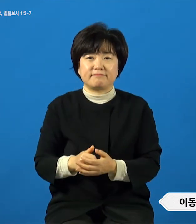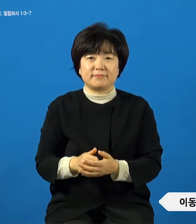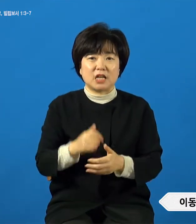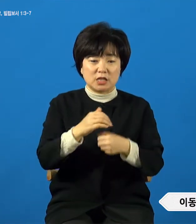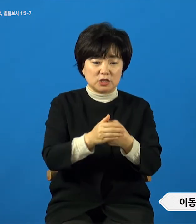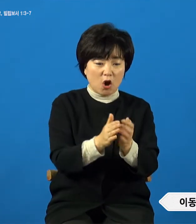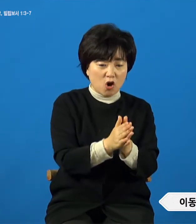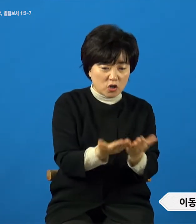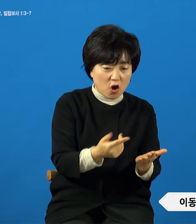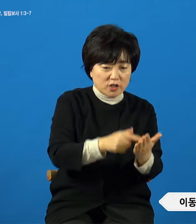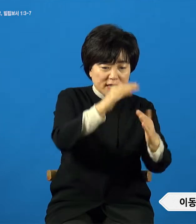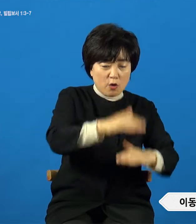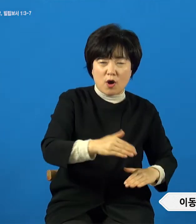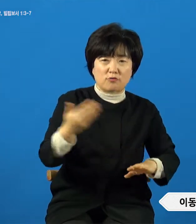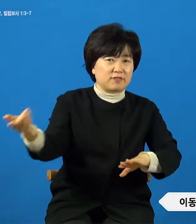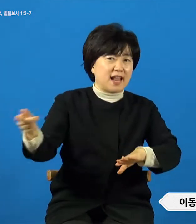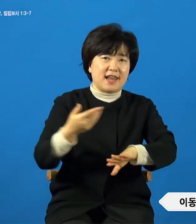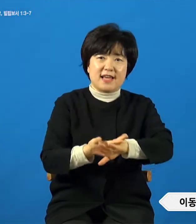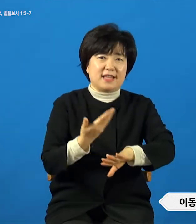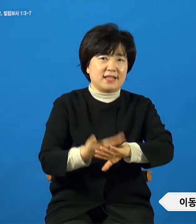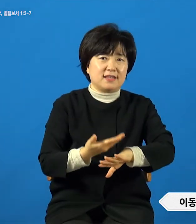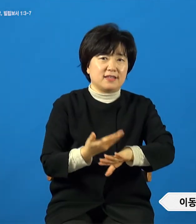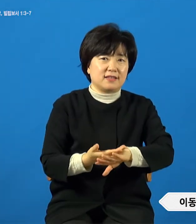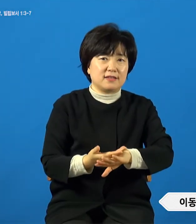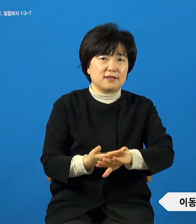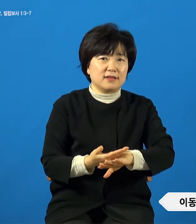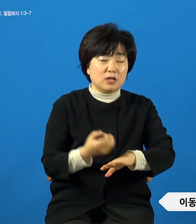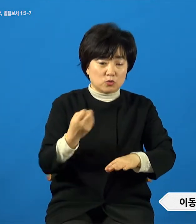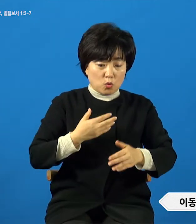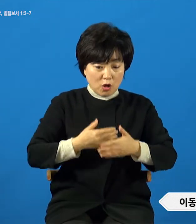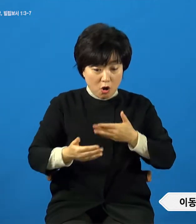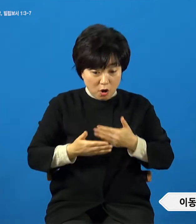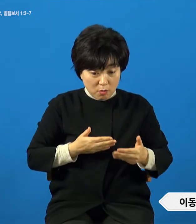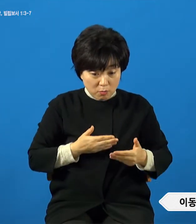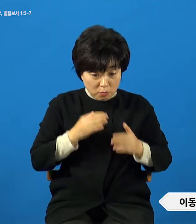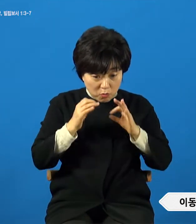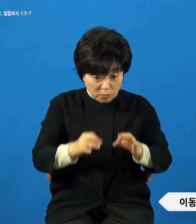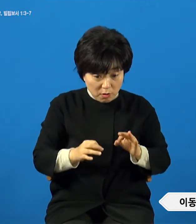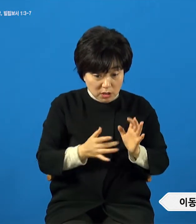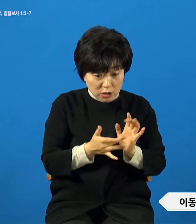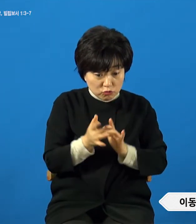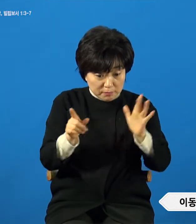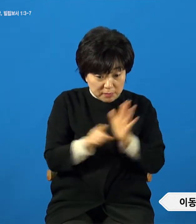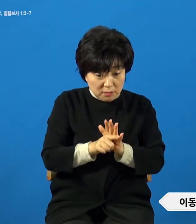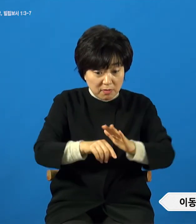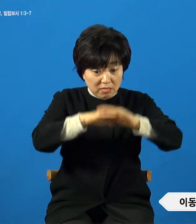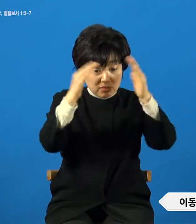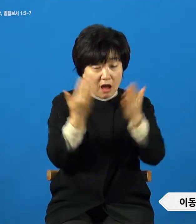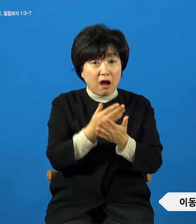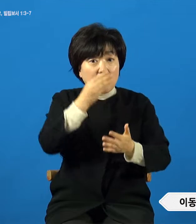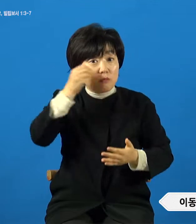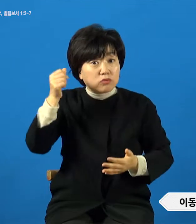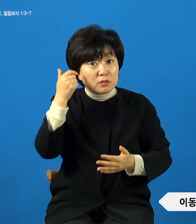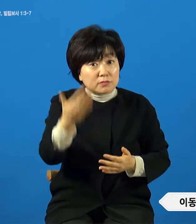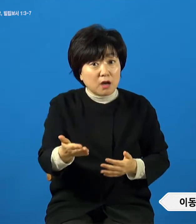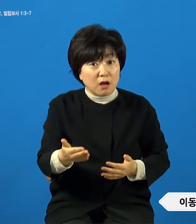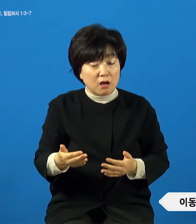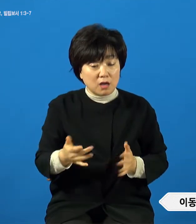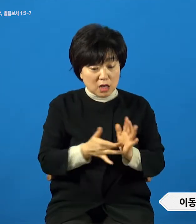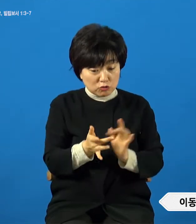않아요. 또 경험적으로도 그렇지 않습니다. 예수 믿는다고 해서 다 잘 됩니까? 예수 믿는다고 해서 다